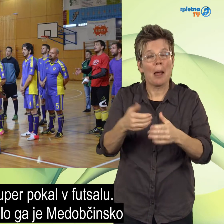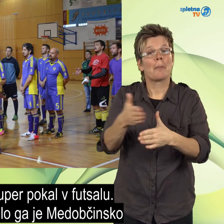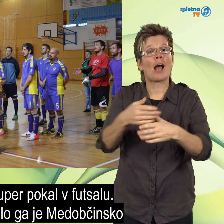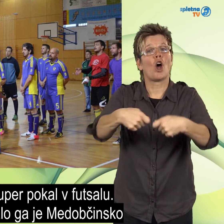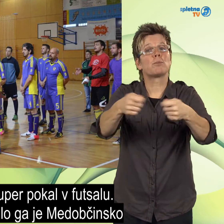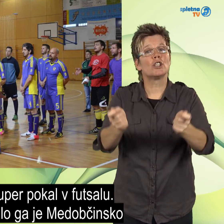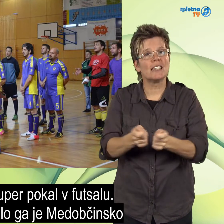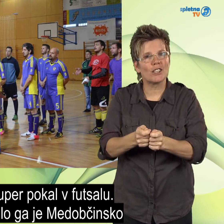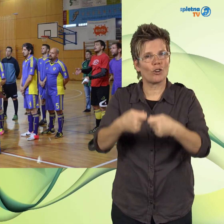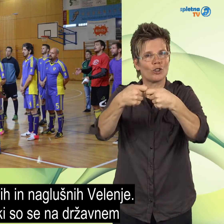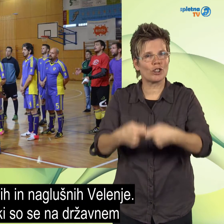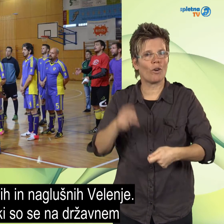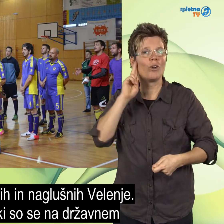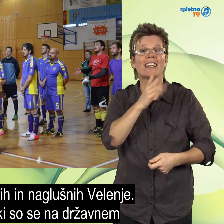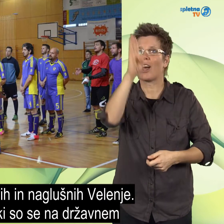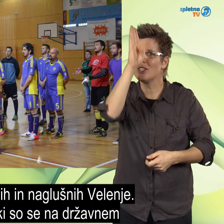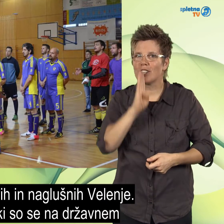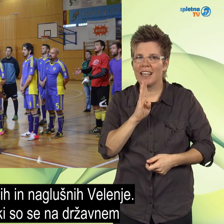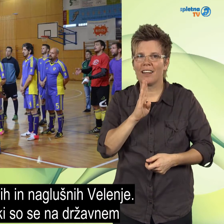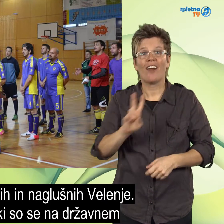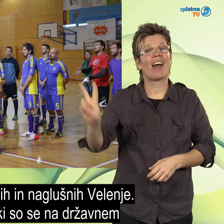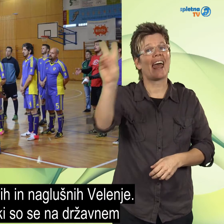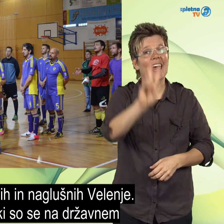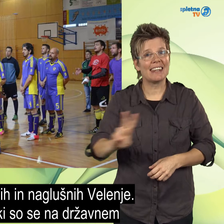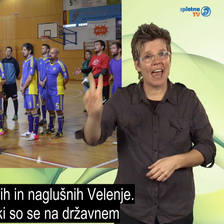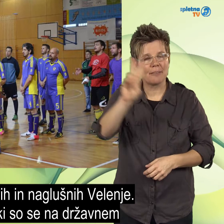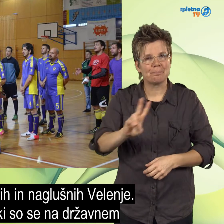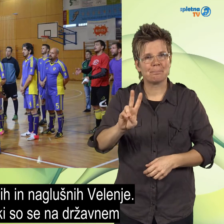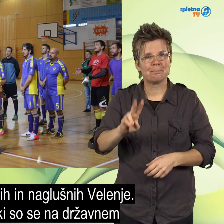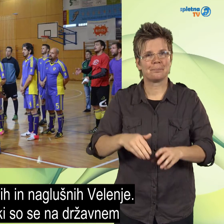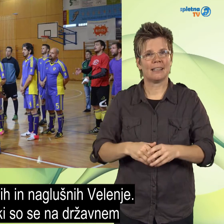Organiziralo ga je Medobčinsko društvo gluhih in naglušnih Velenje.